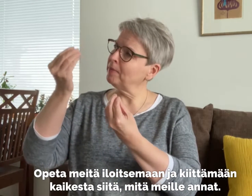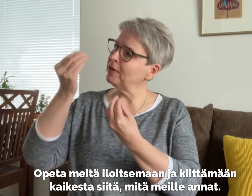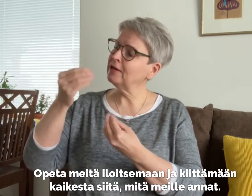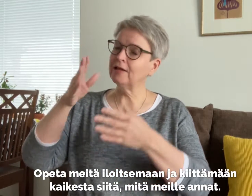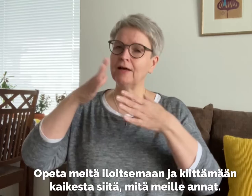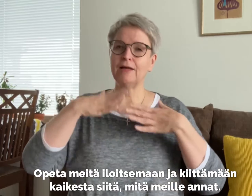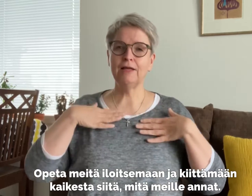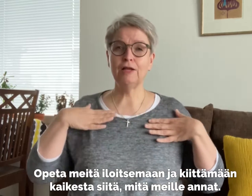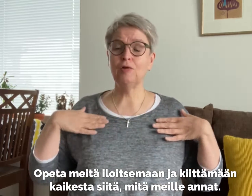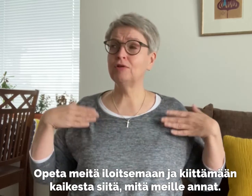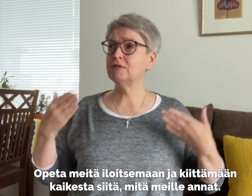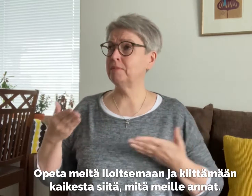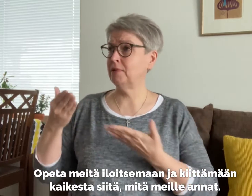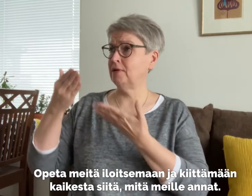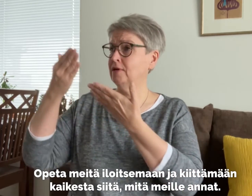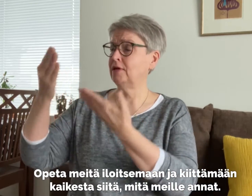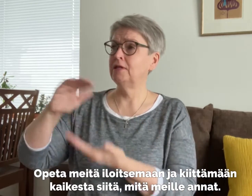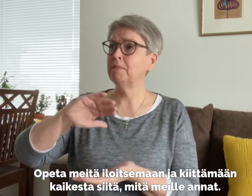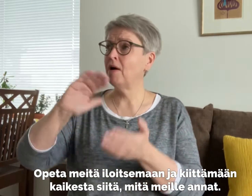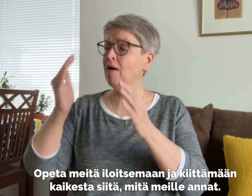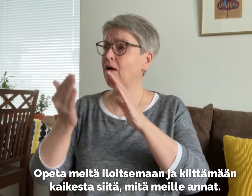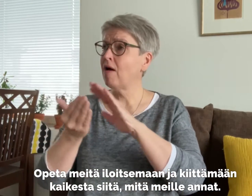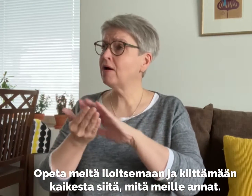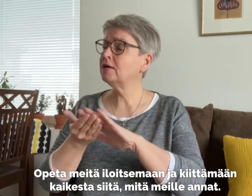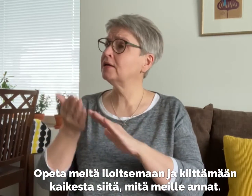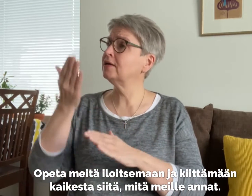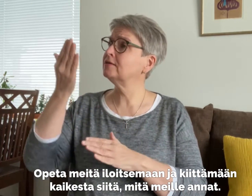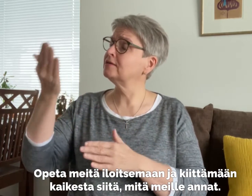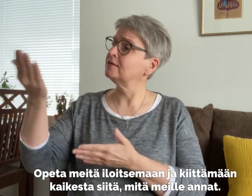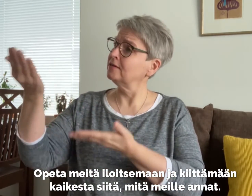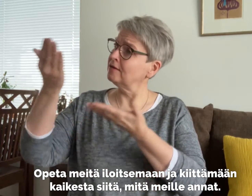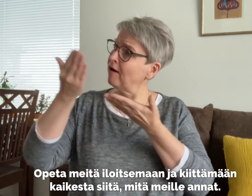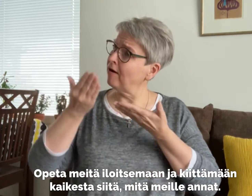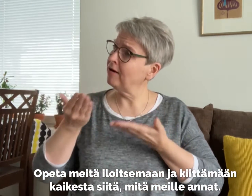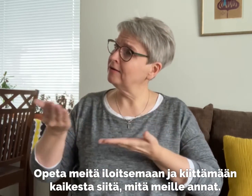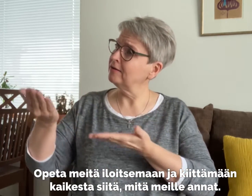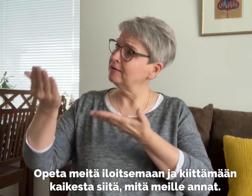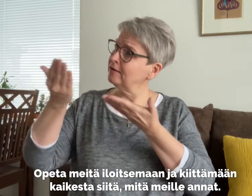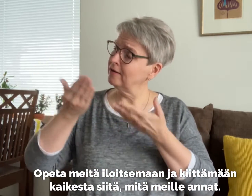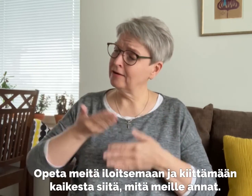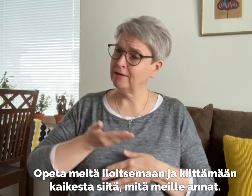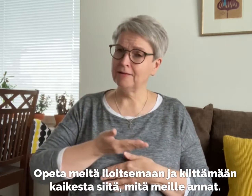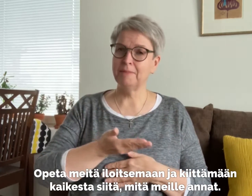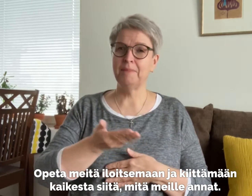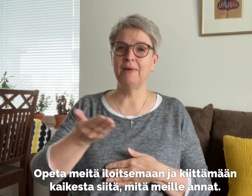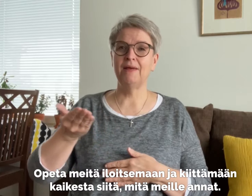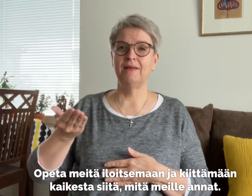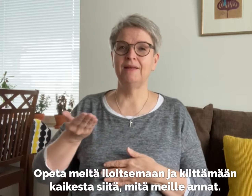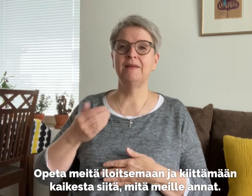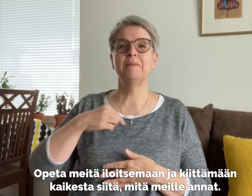Opeta meitä iloitsemaan ja kiittämään kaikesta siitä, mitä meille annat.